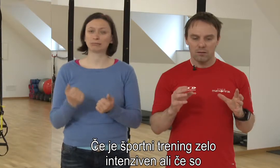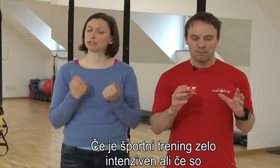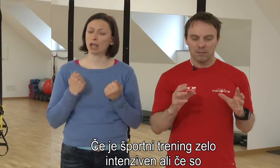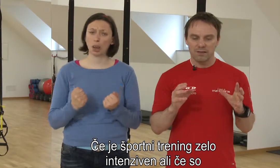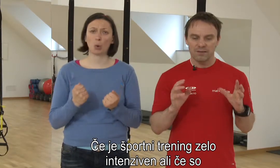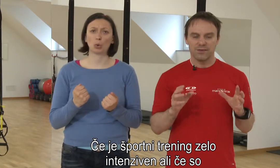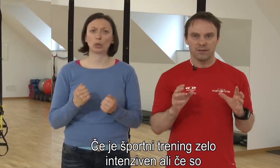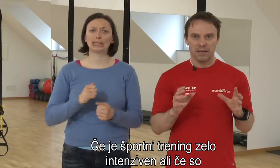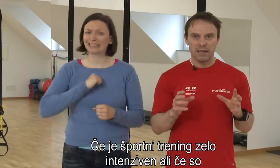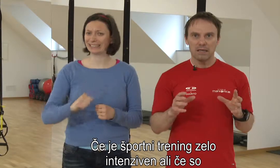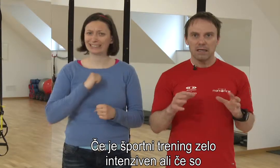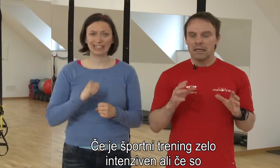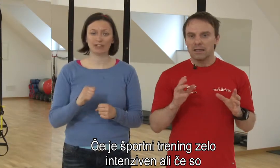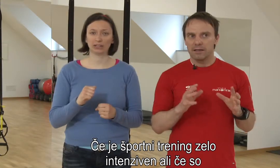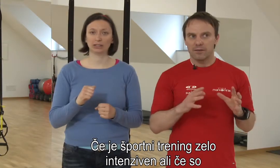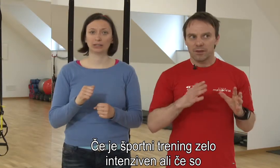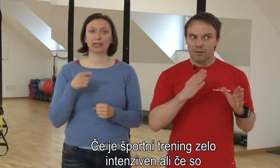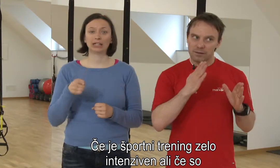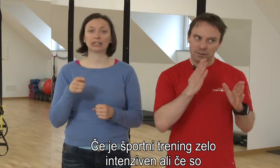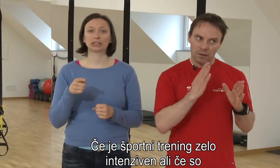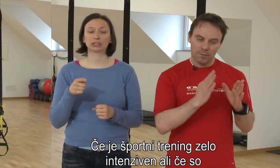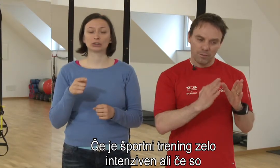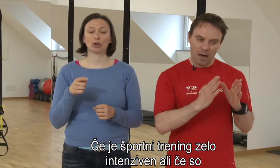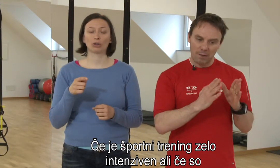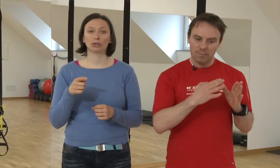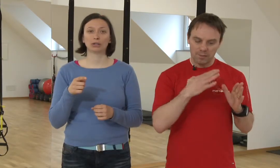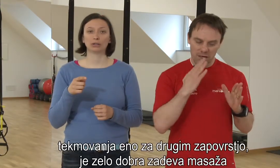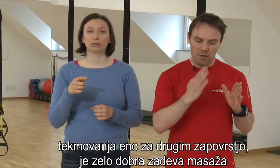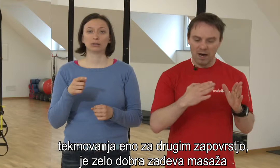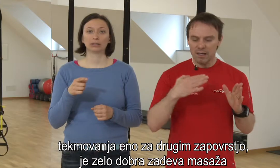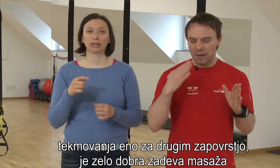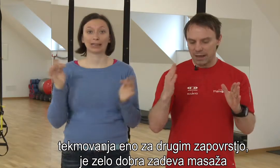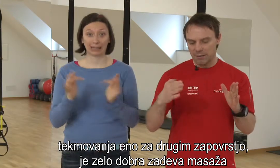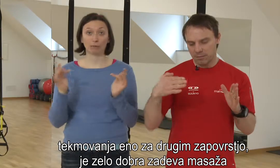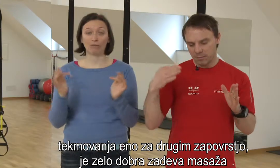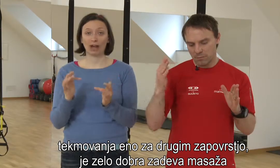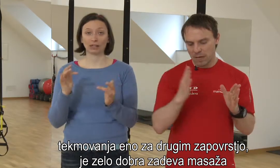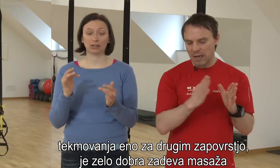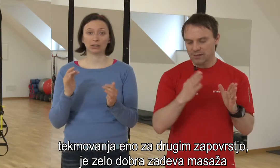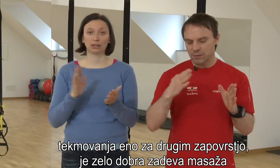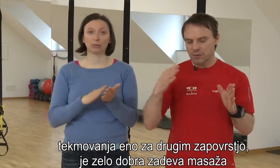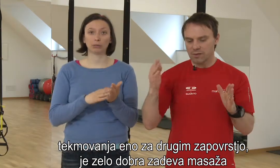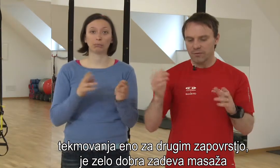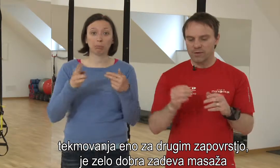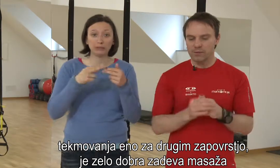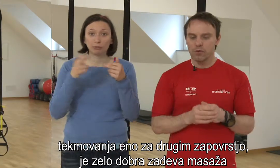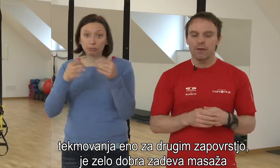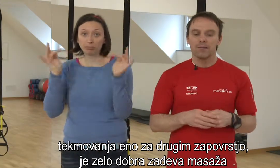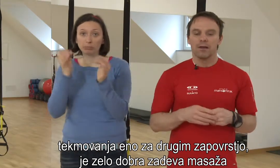zelo intenzivna, ne? In kadar ali pa tekmovanja, ne, eno za drugo zapovrstjo,